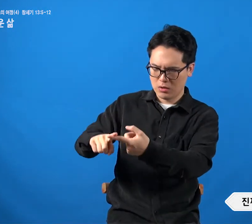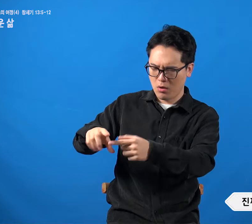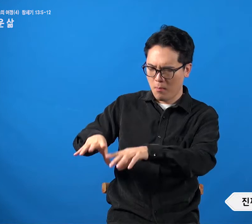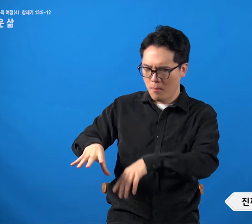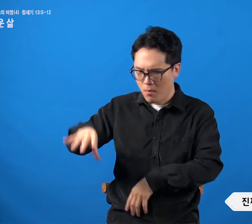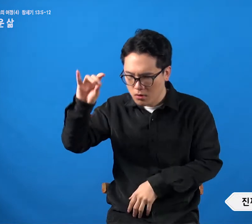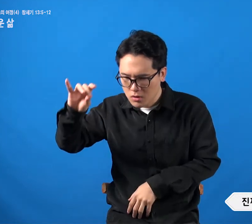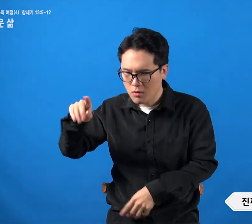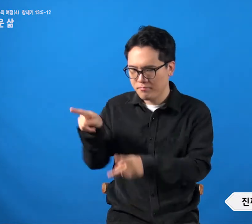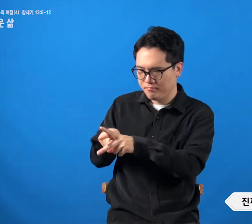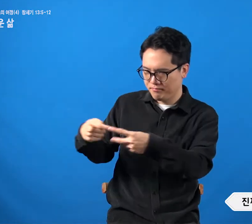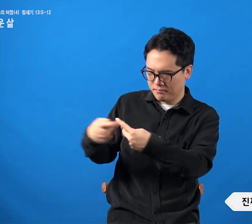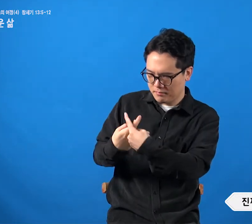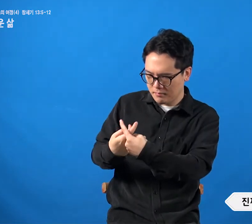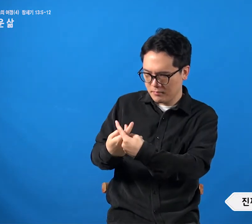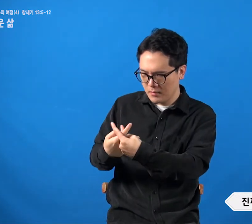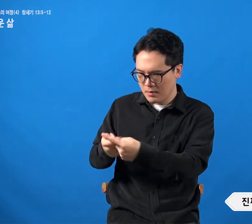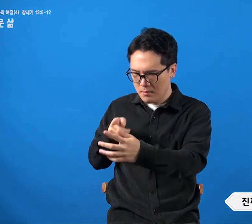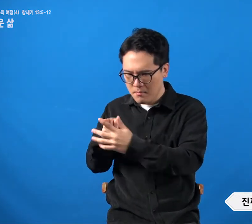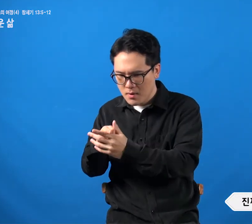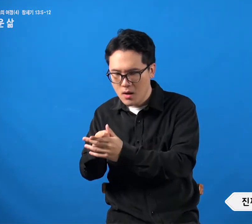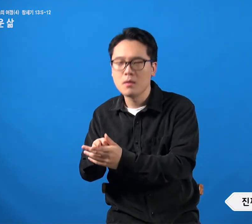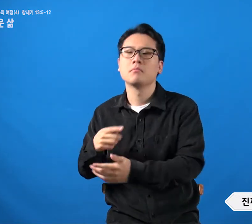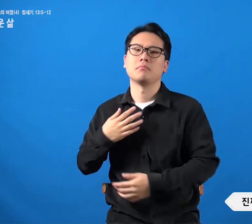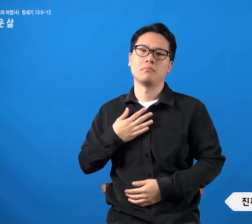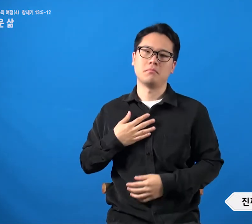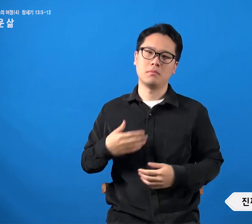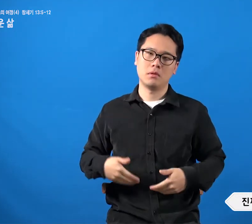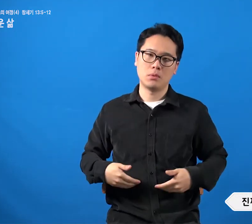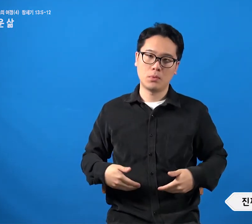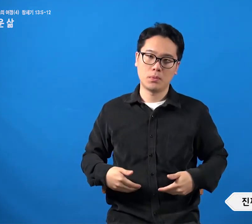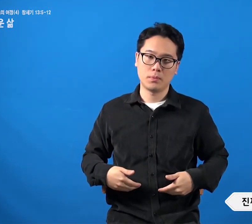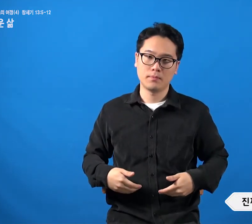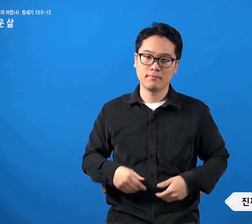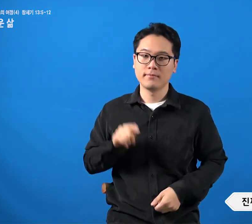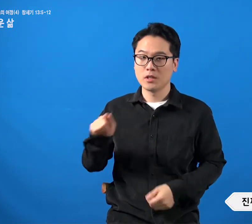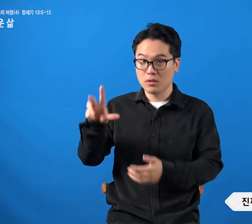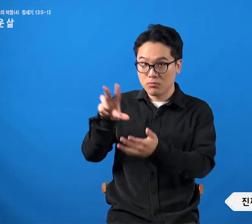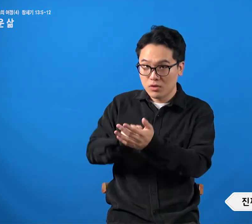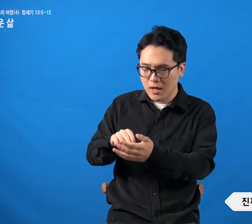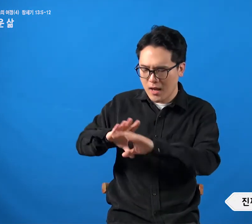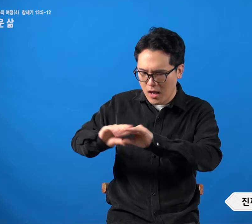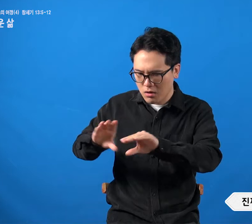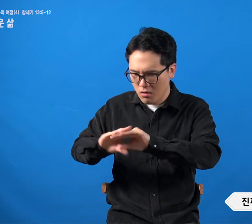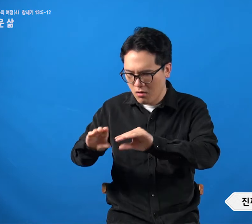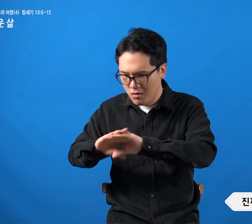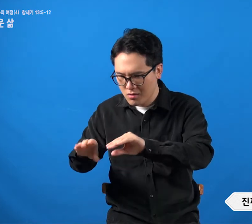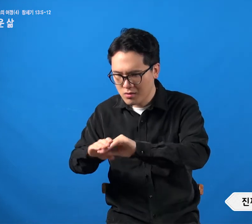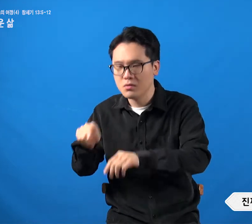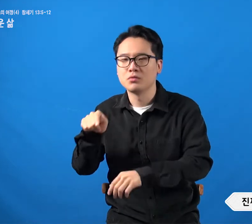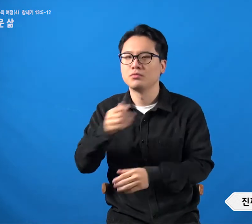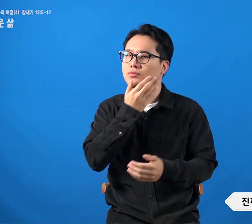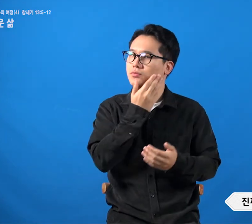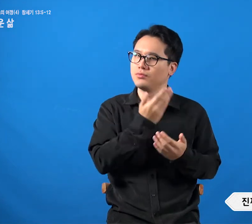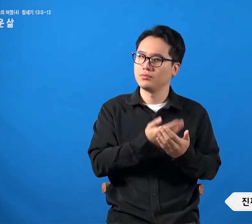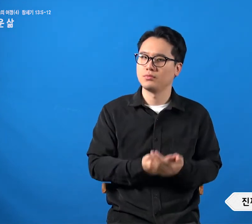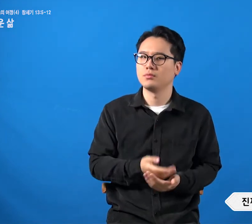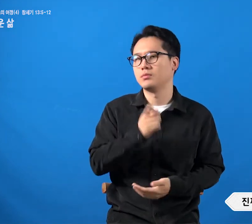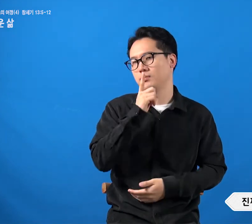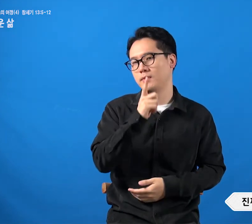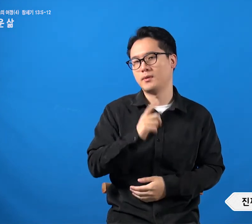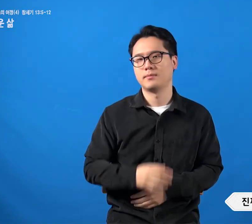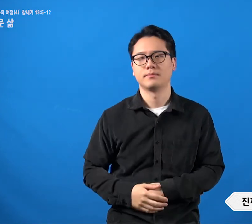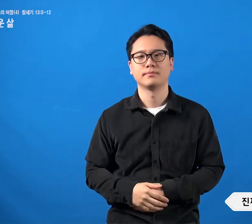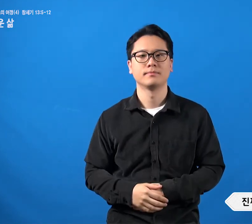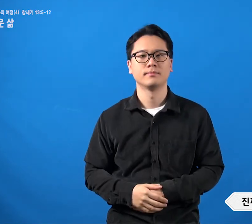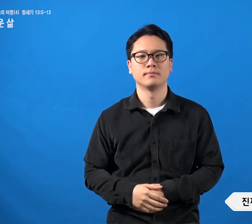다투지 말자라고 이야기하며 그 문제를 해결해 가는 통찰력, 지혜로운 명철을